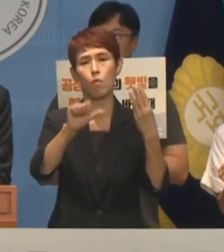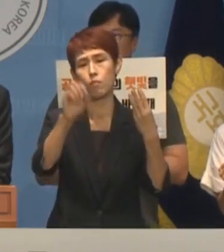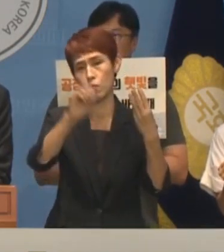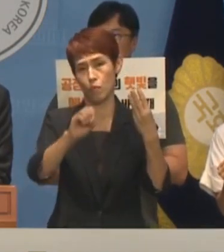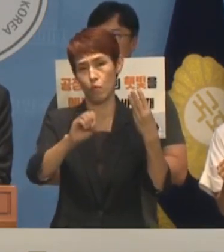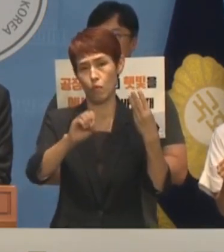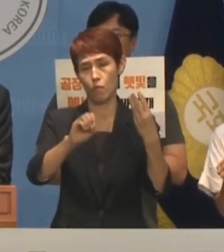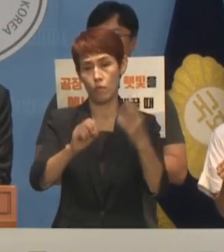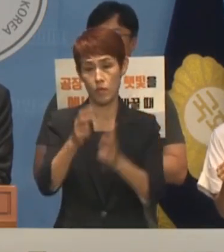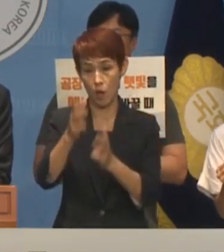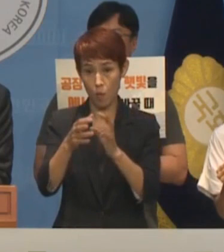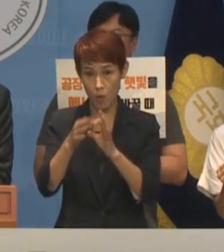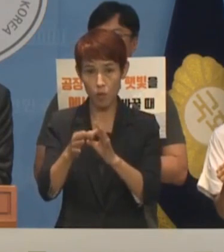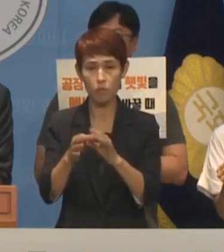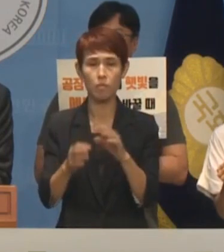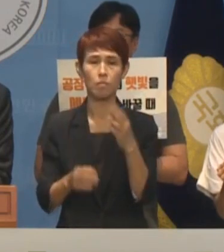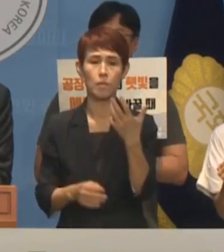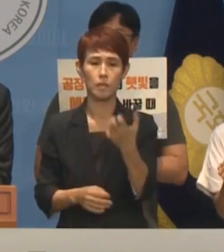산업 부분의